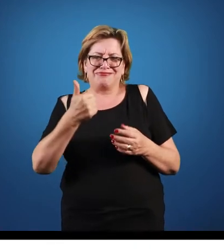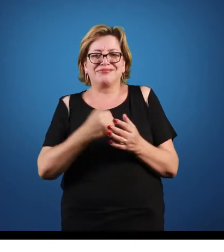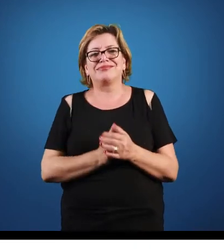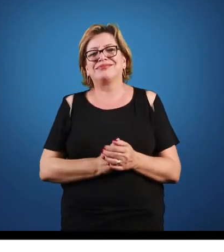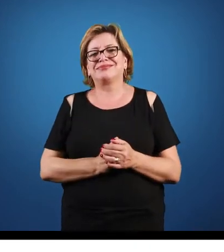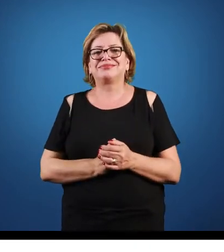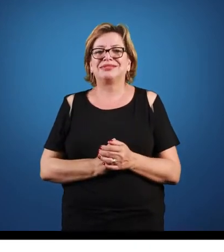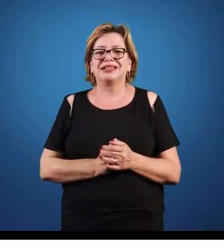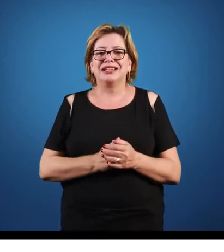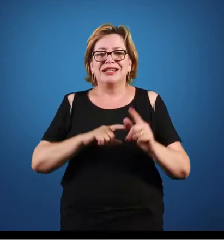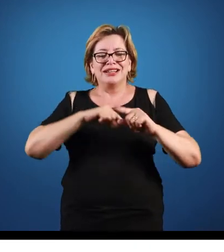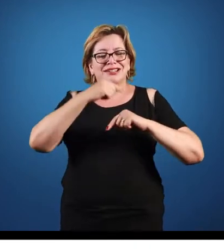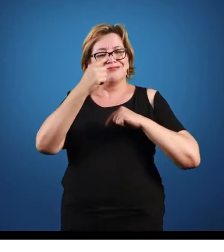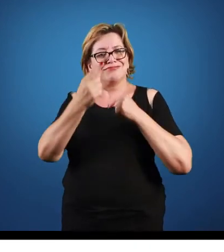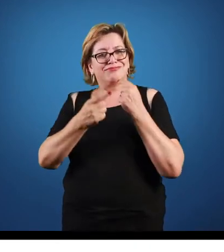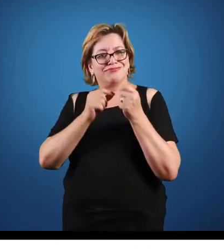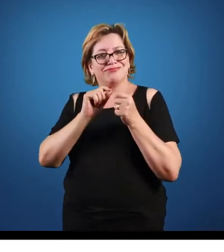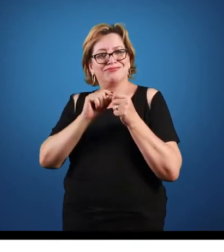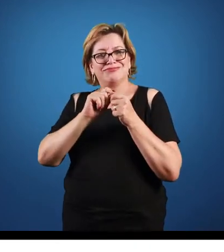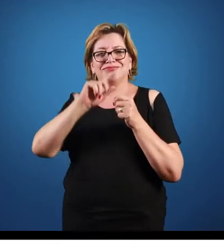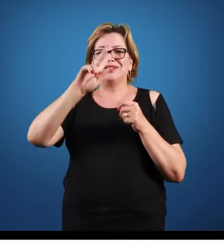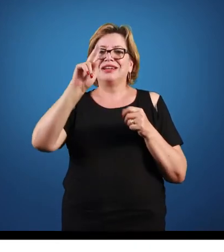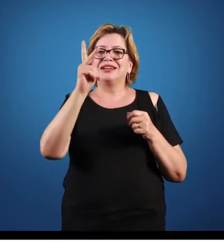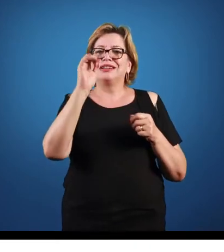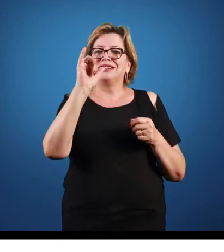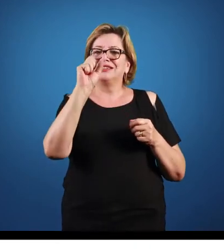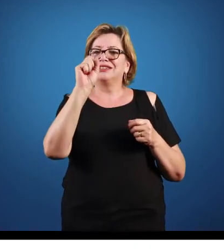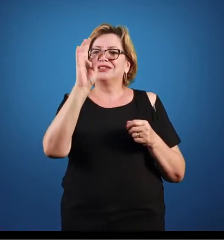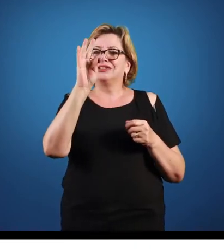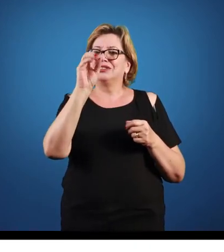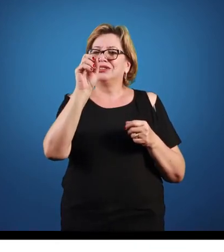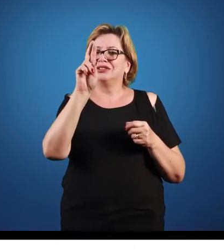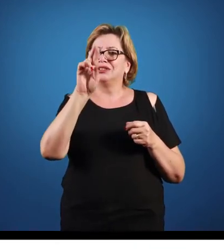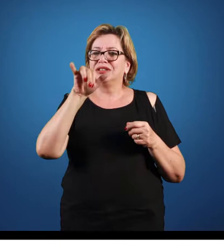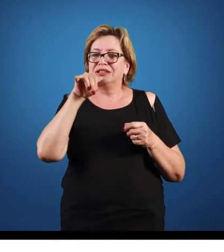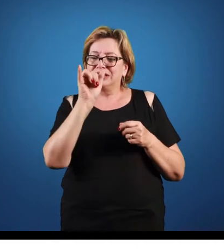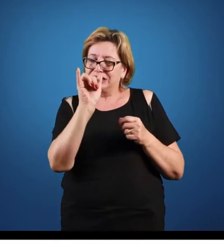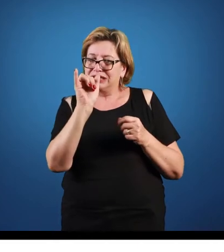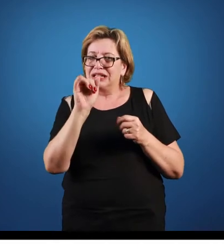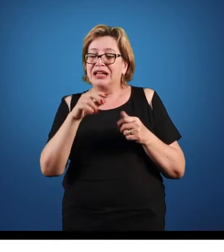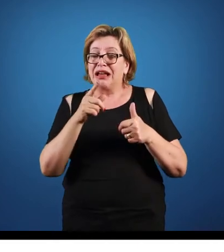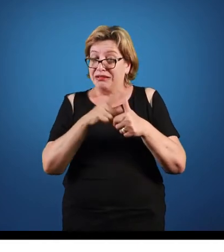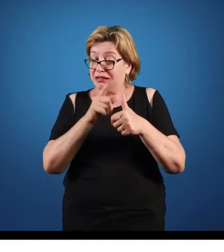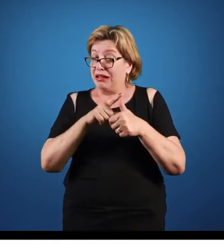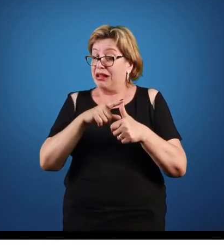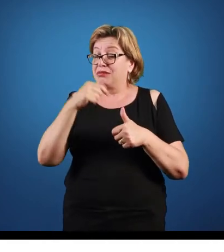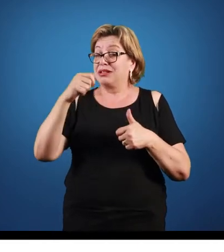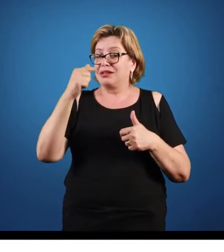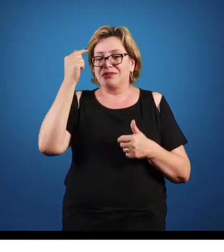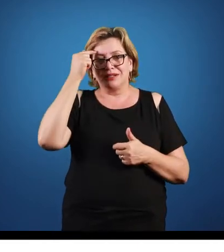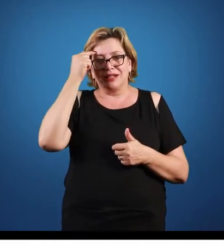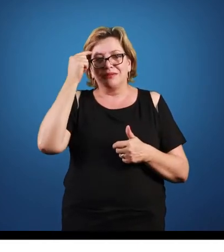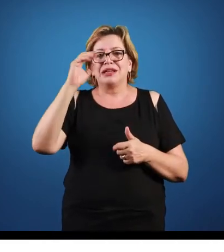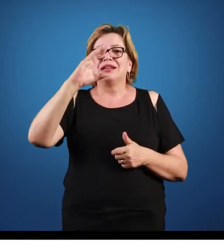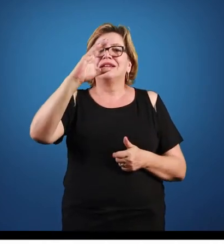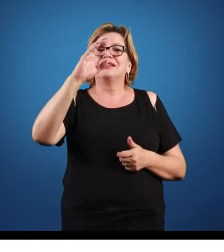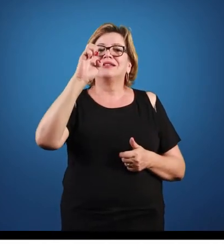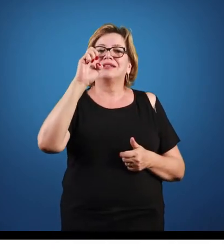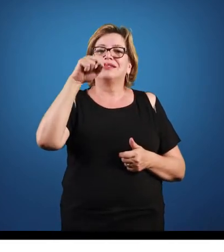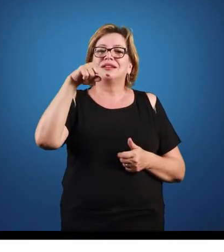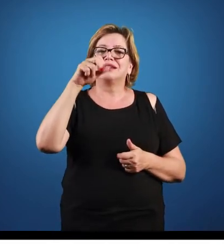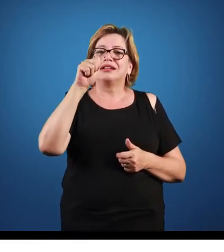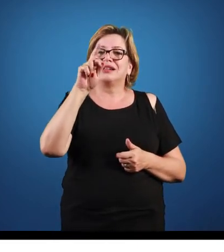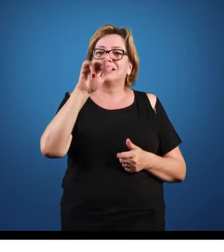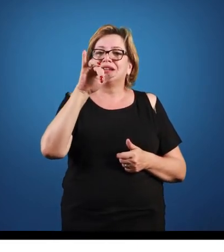é depois que você fez o storyboard aí você tem que pensar também no no cenário que eu tinha comentado antes eu sugeria cenário com um